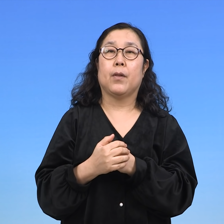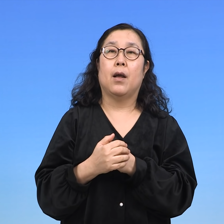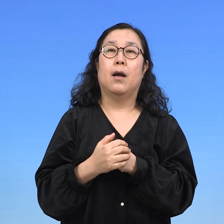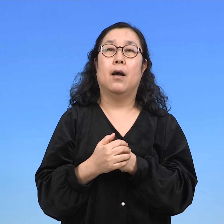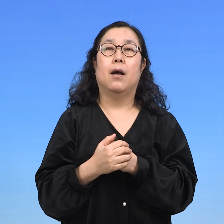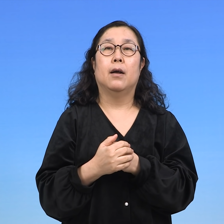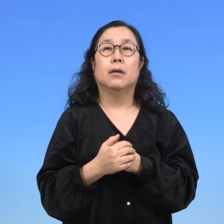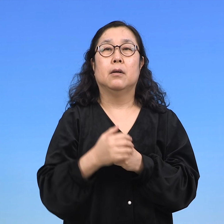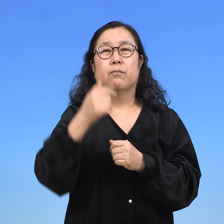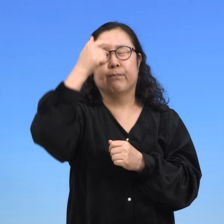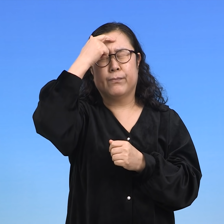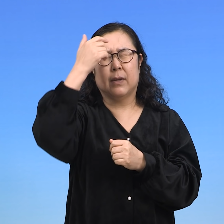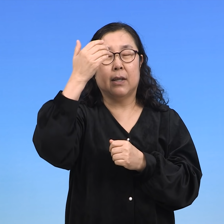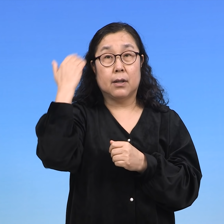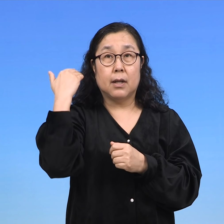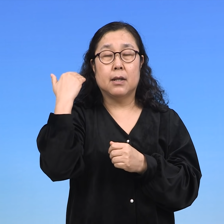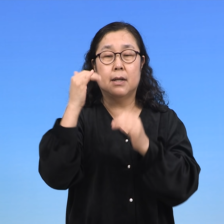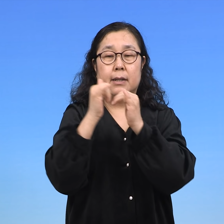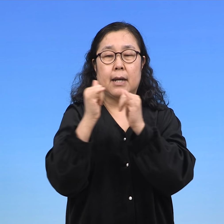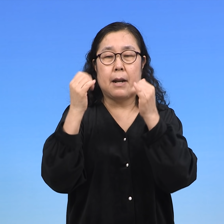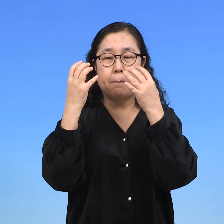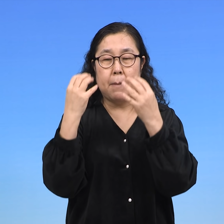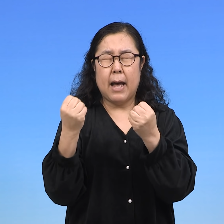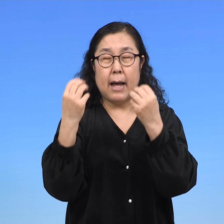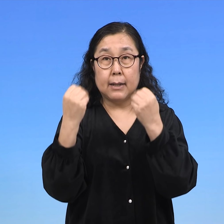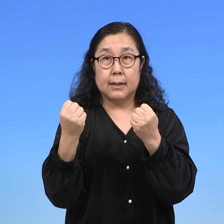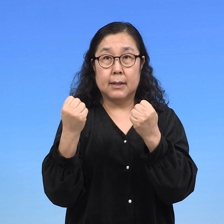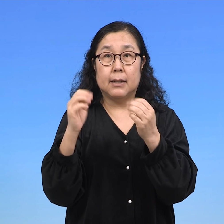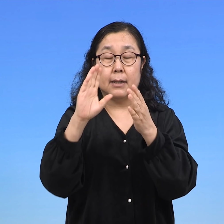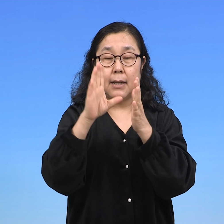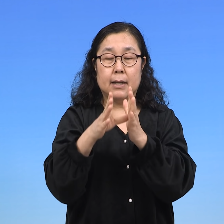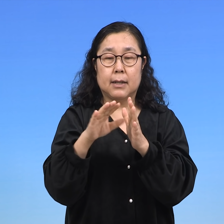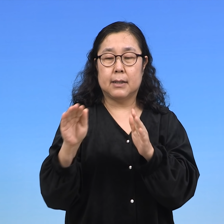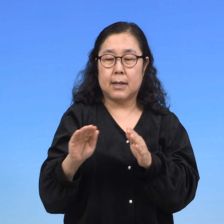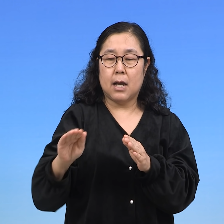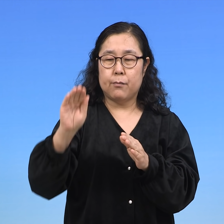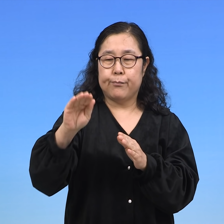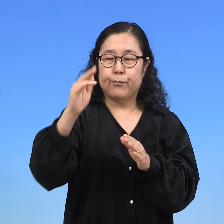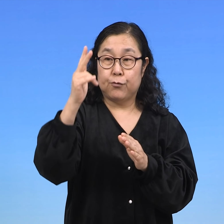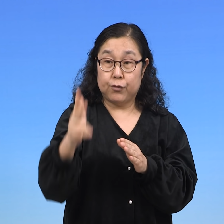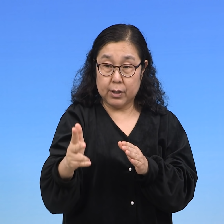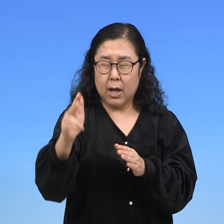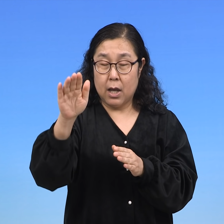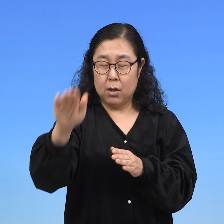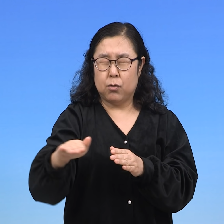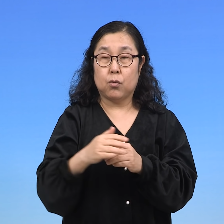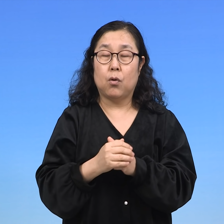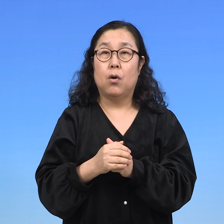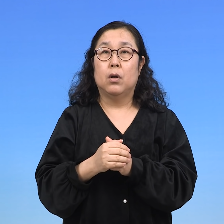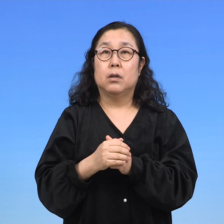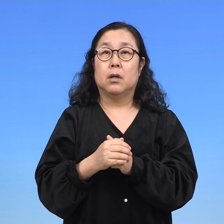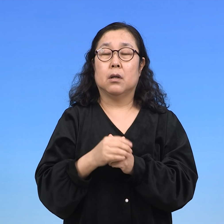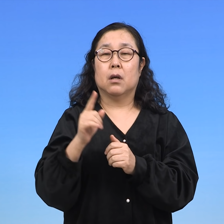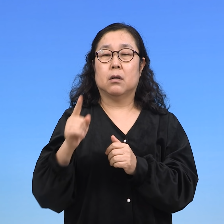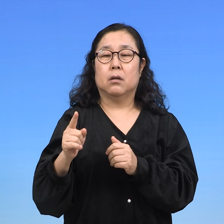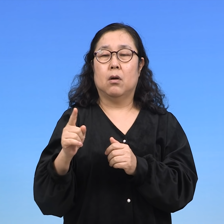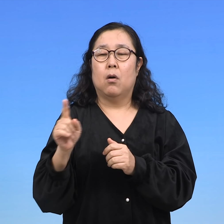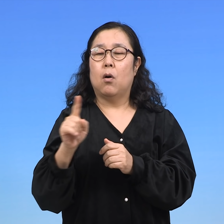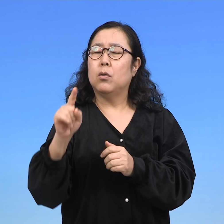옛날에는 그 사람 많은 또 무슨 행사 있고 이런데 차를 세워놓고 이제 어디 세워놨는지를 기억을